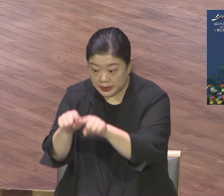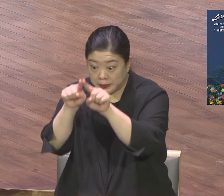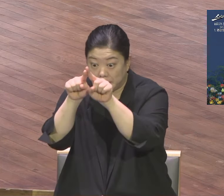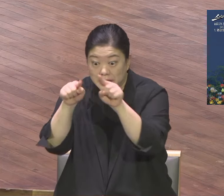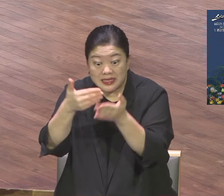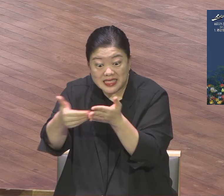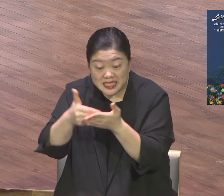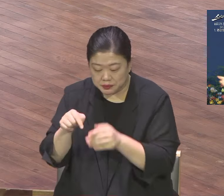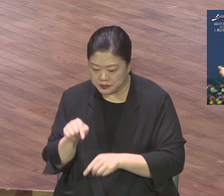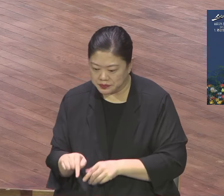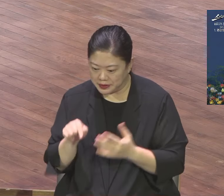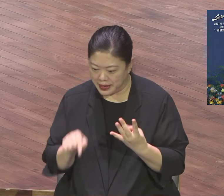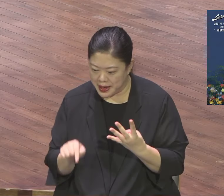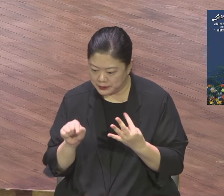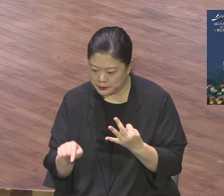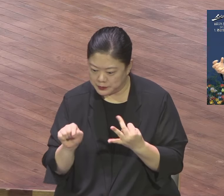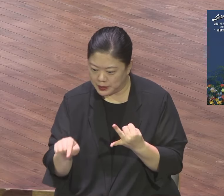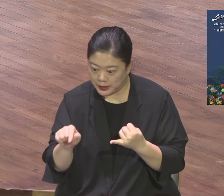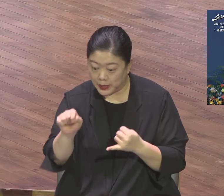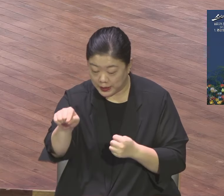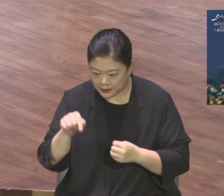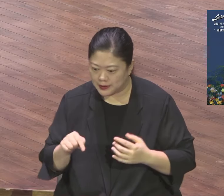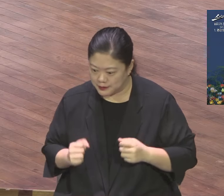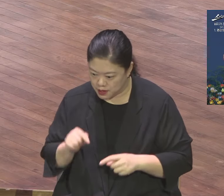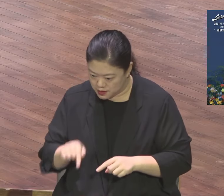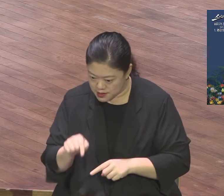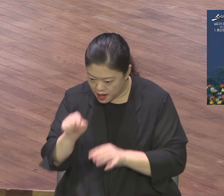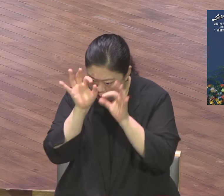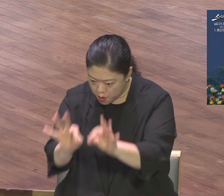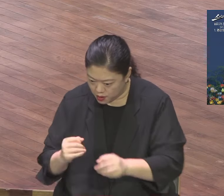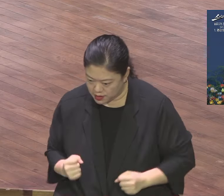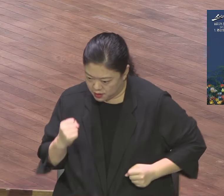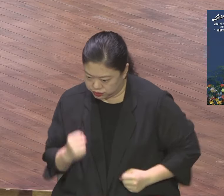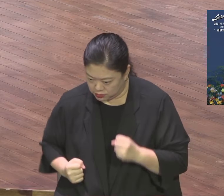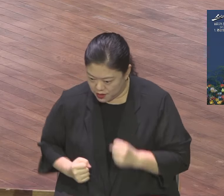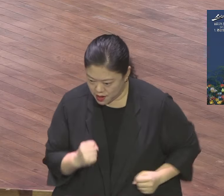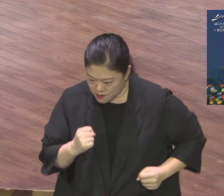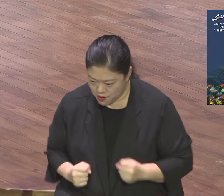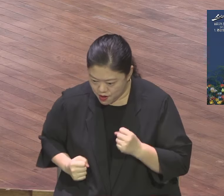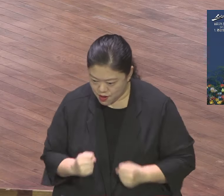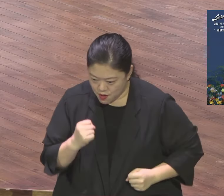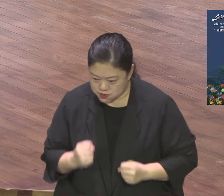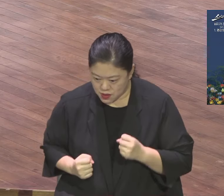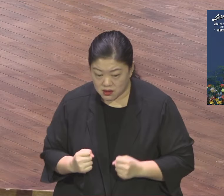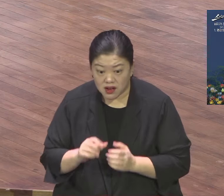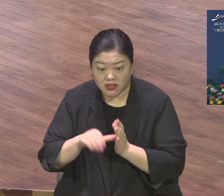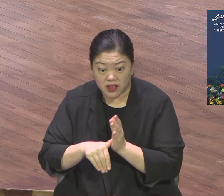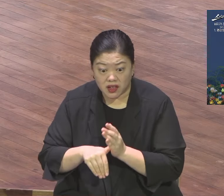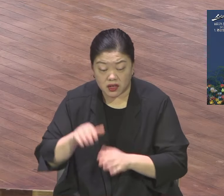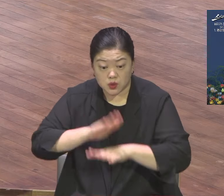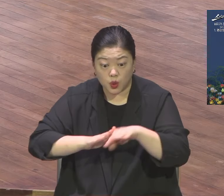1등했어. 옆에 친구 서리지는 친구들 총을 내가 그때 총 뛰었는데 그걸 잡고